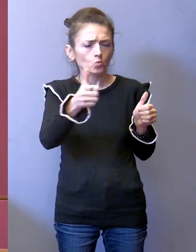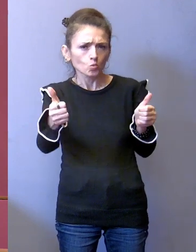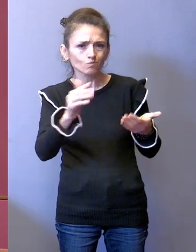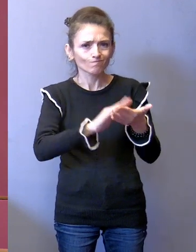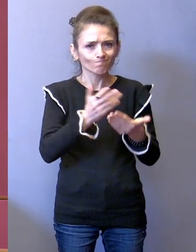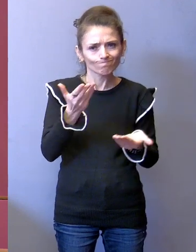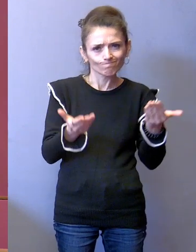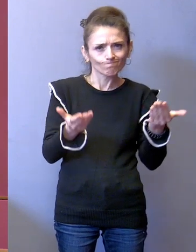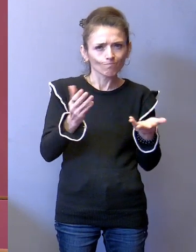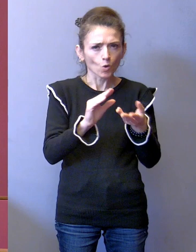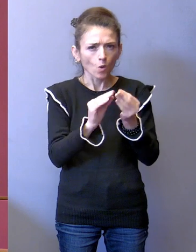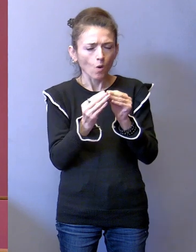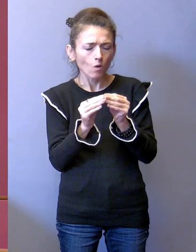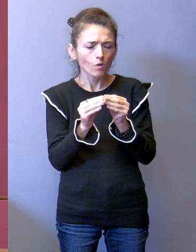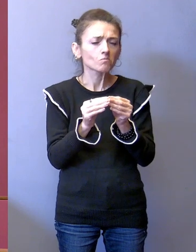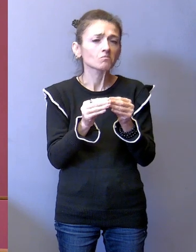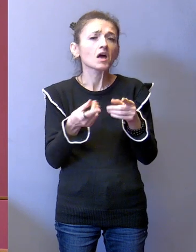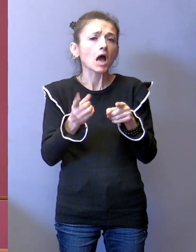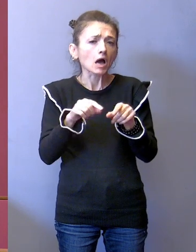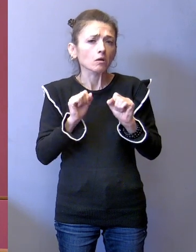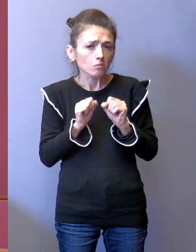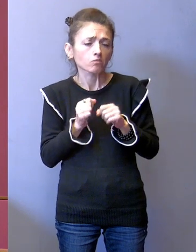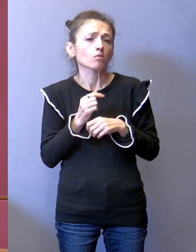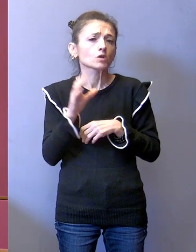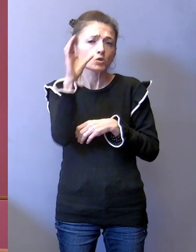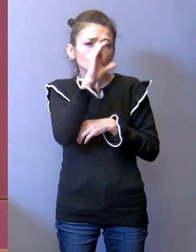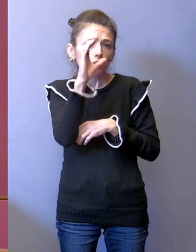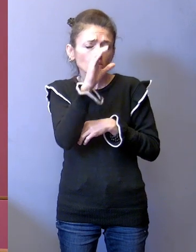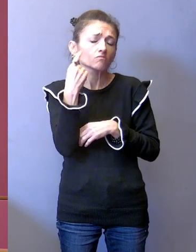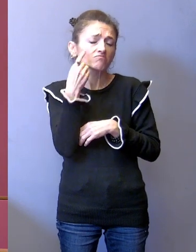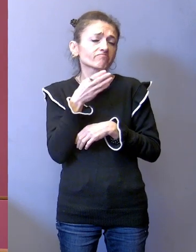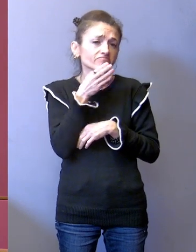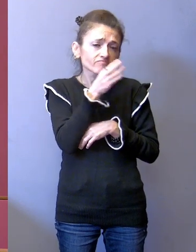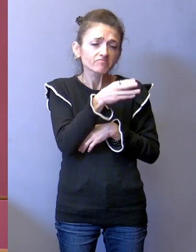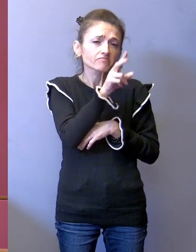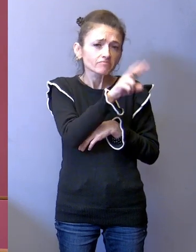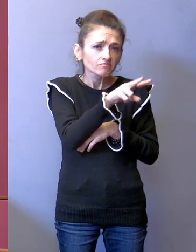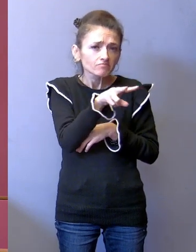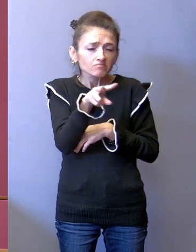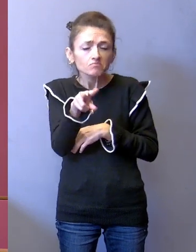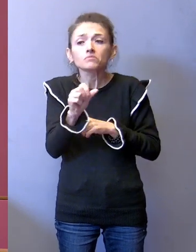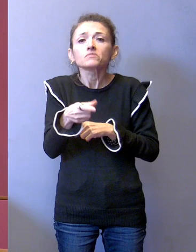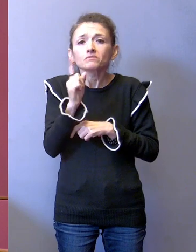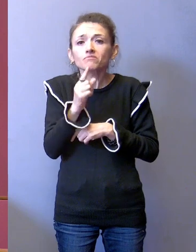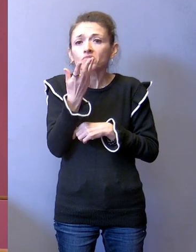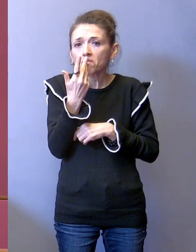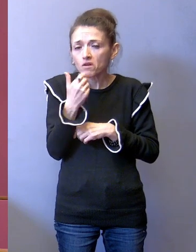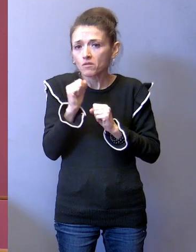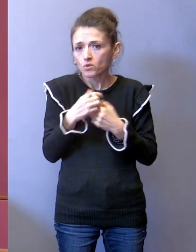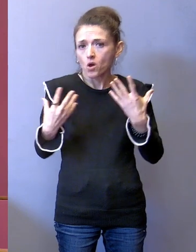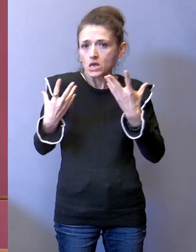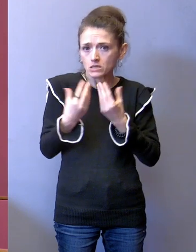le valutazioni imposte naturalmente anche attraverso dei sopralluoghi a cui Naturalmente se avrà piacere potrà